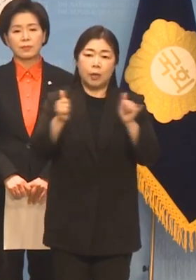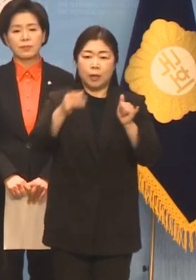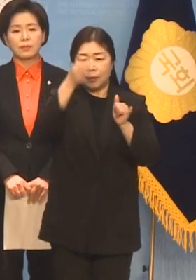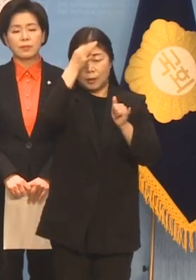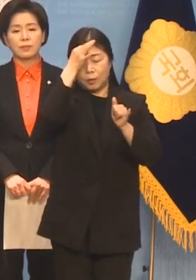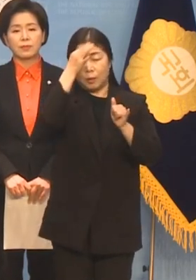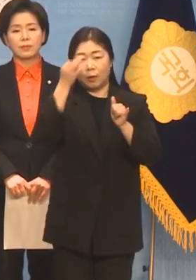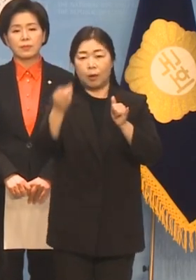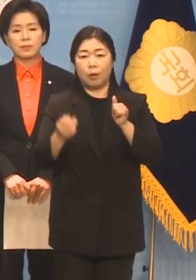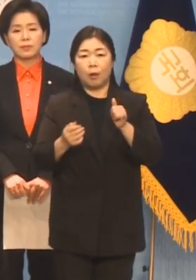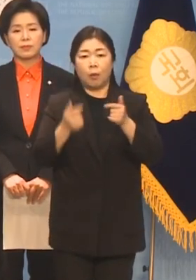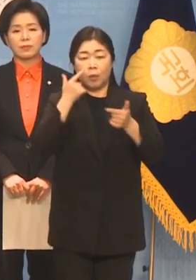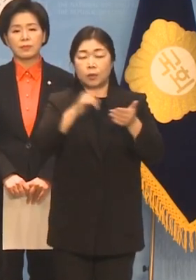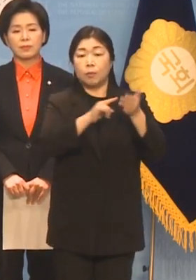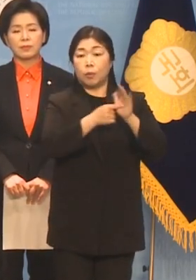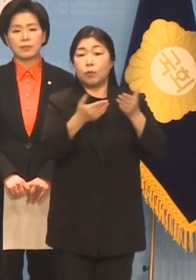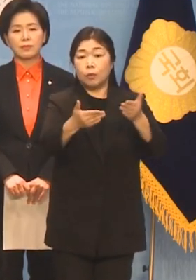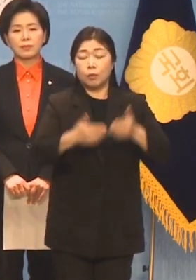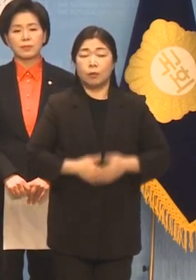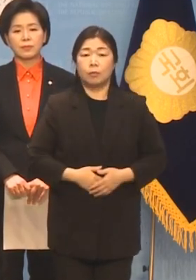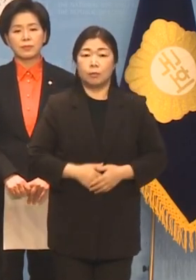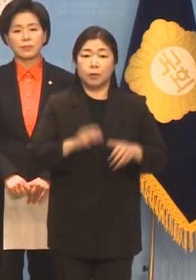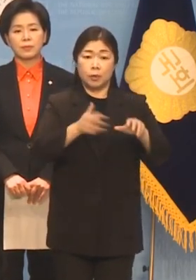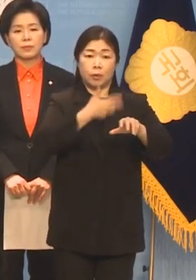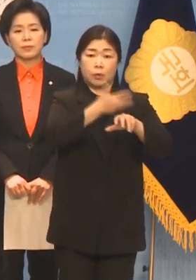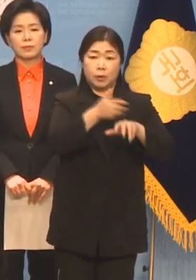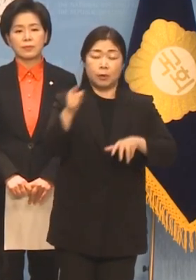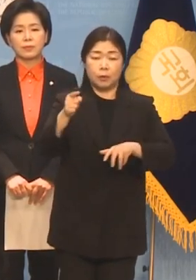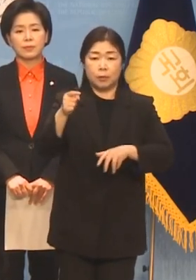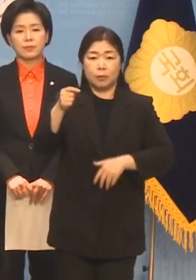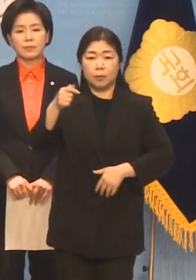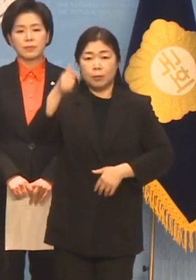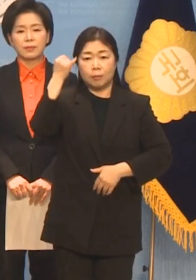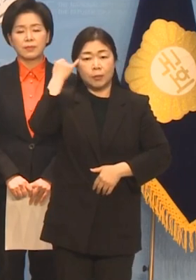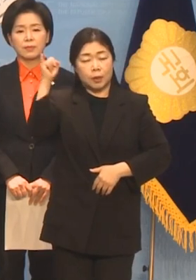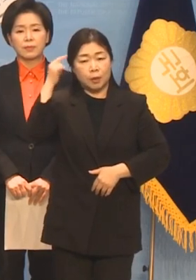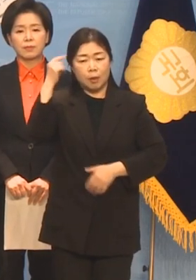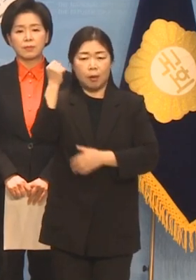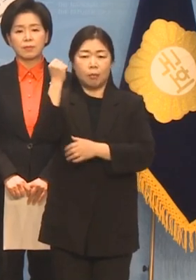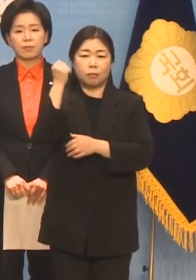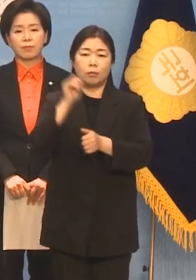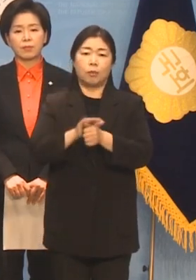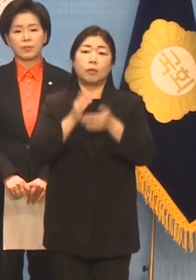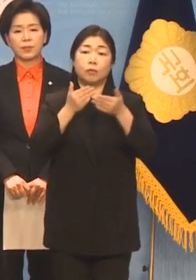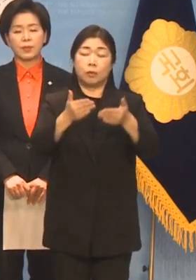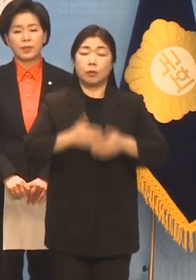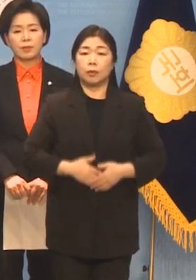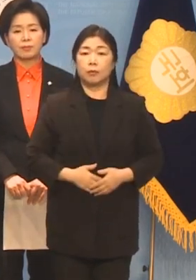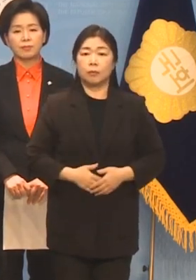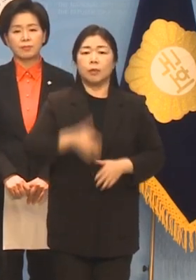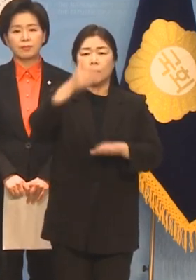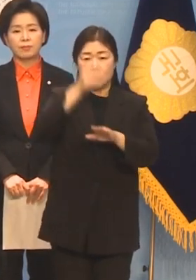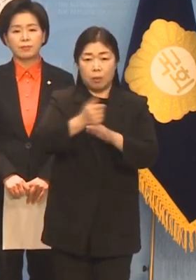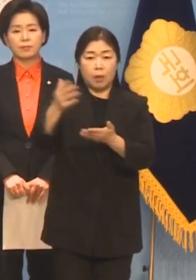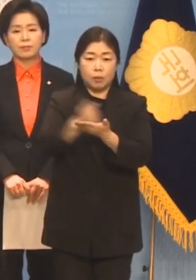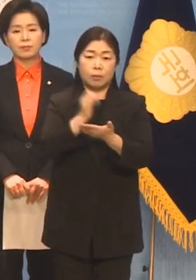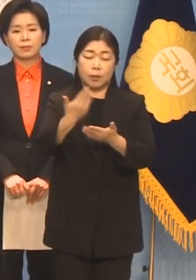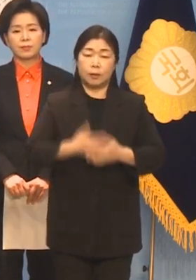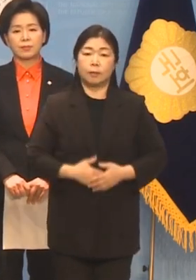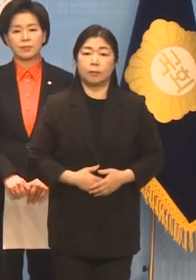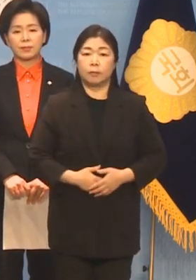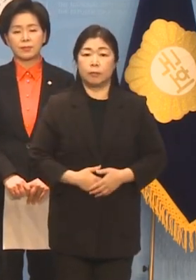길이며 혁신은 창의를 뿌리내리는 열매입니다. 창의와 혁신을 통해 나라의 발전을